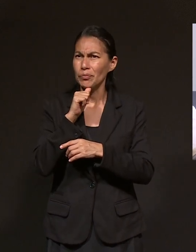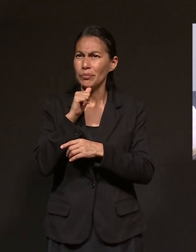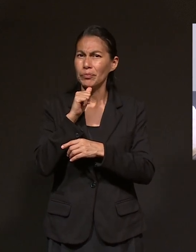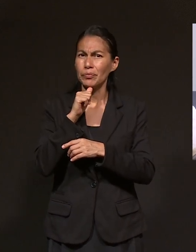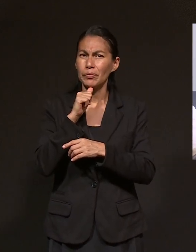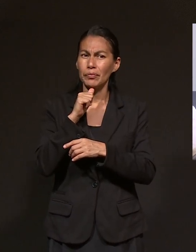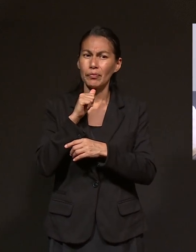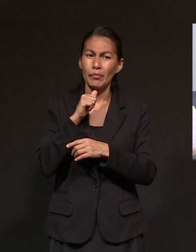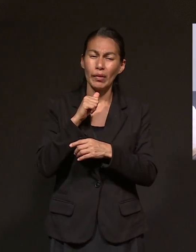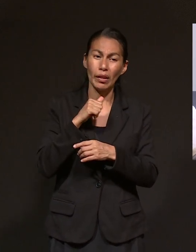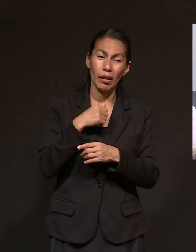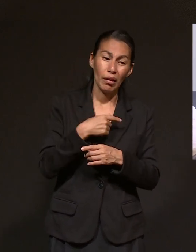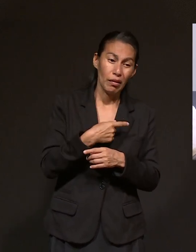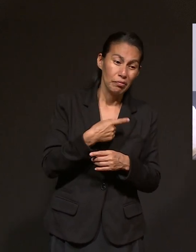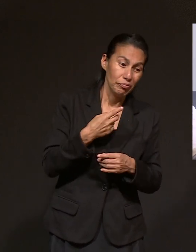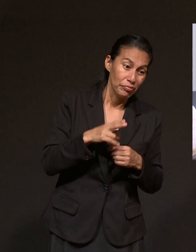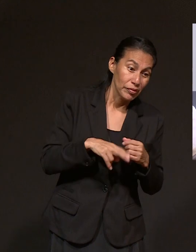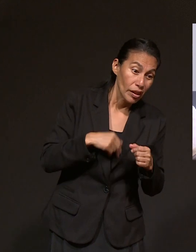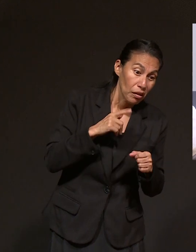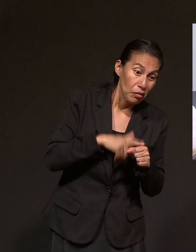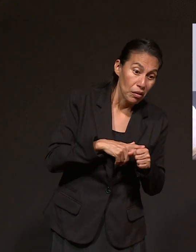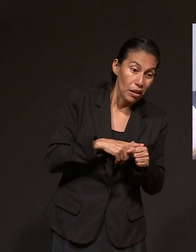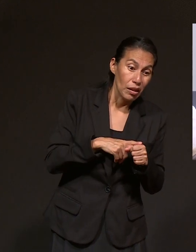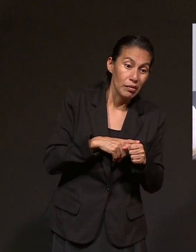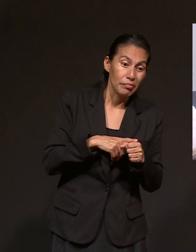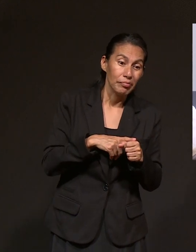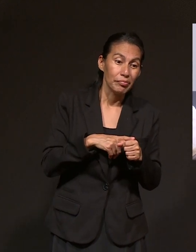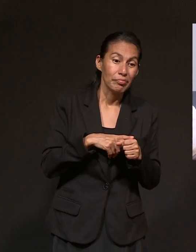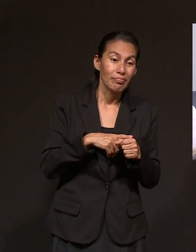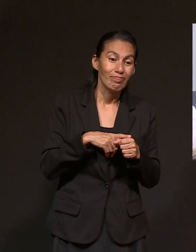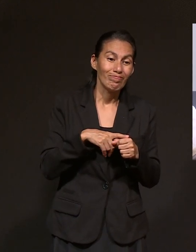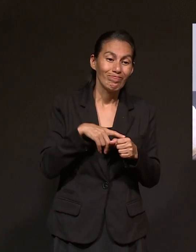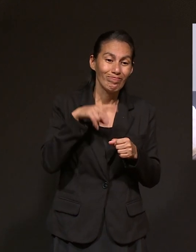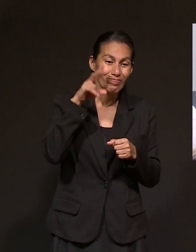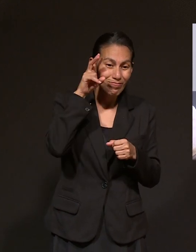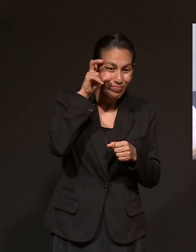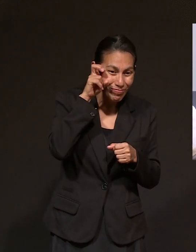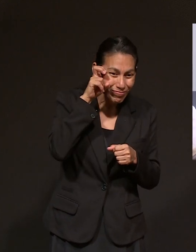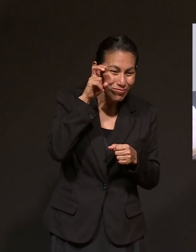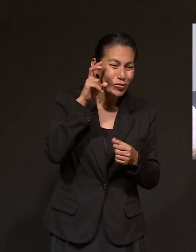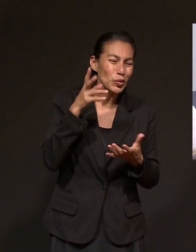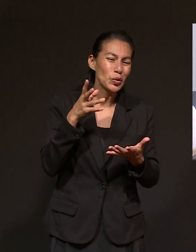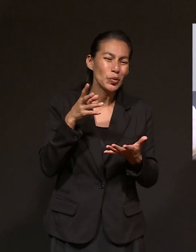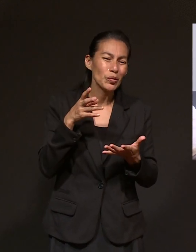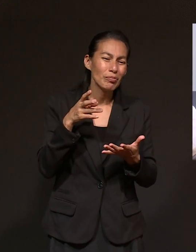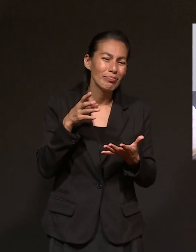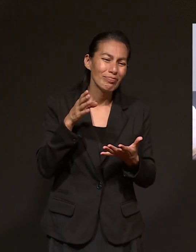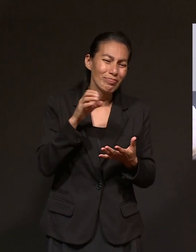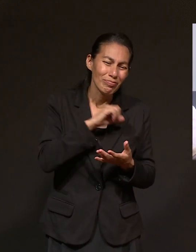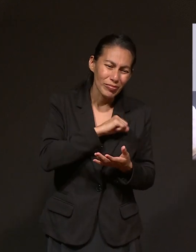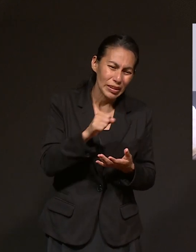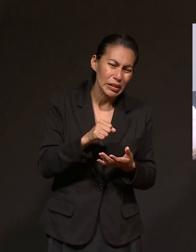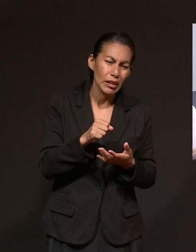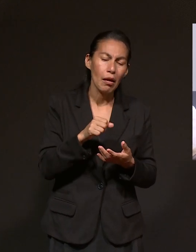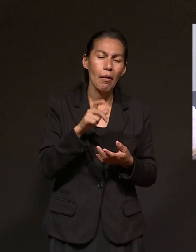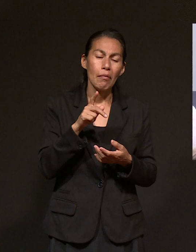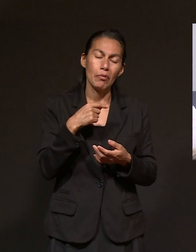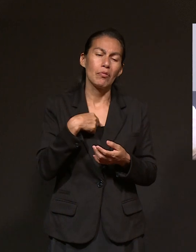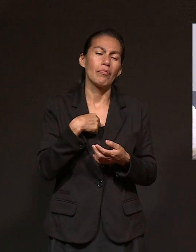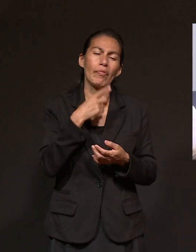usted lo acaba de mencionar, esa naturaleza mezquina. Bueno, ya me dio mi casa, sigo con mi trabajo.